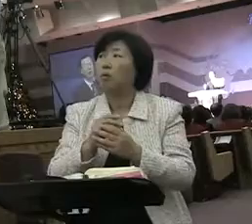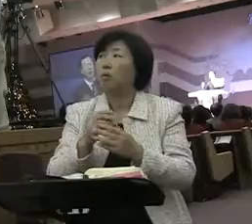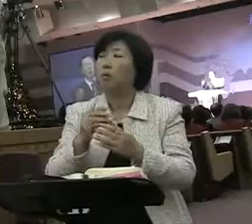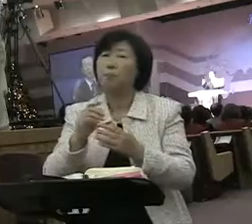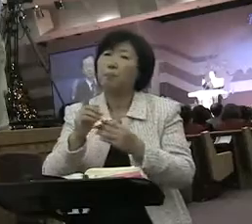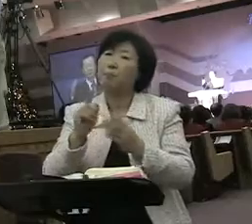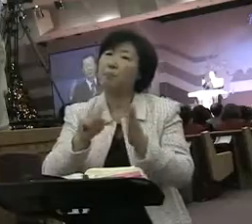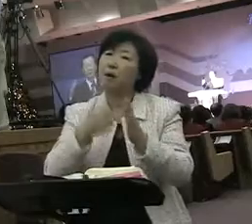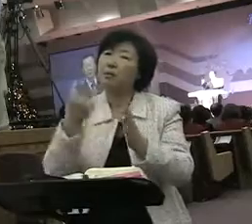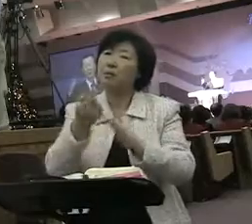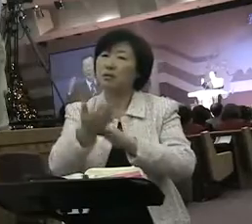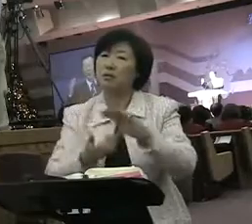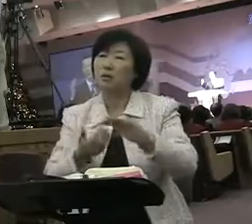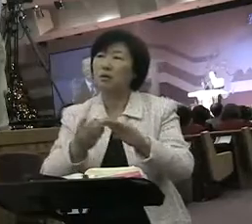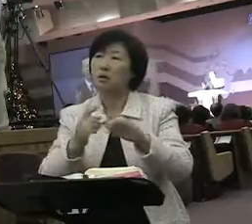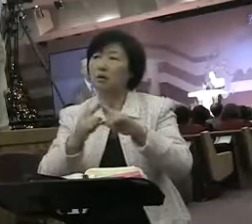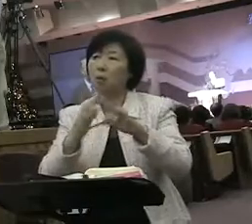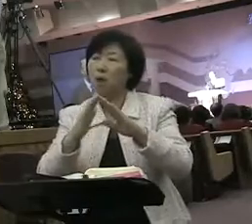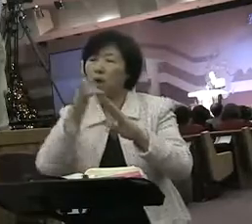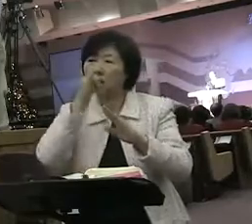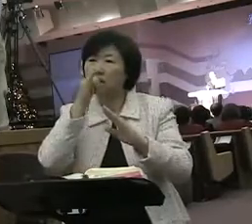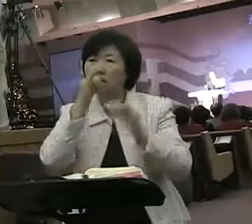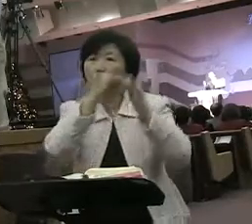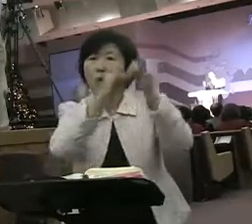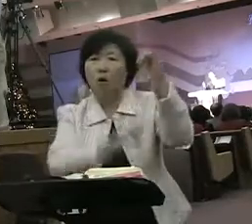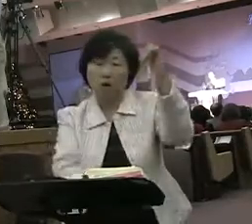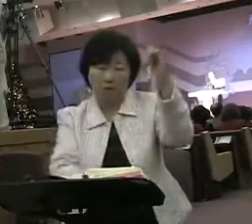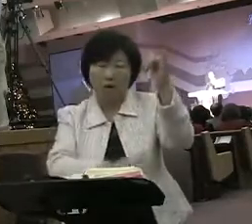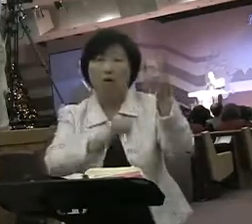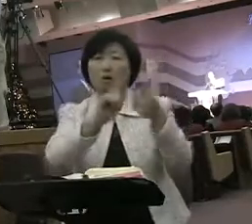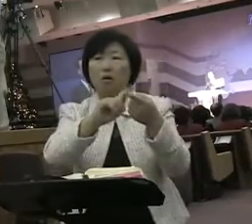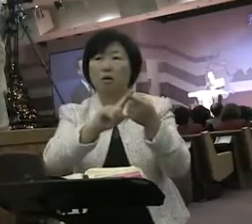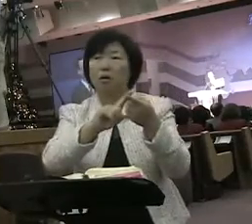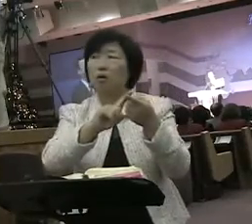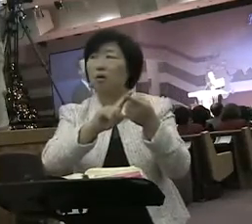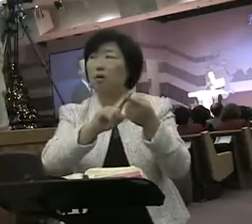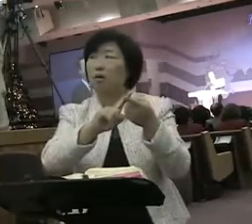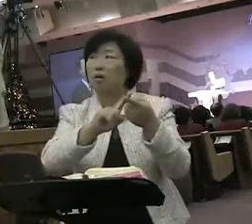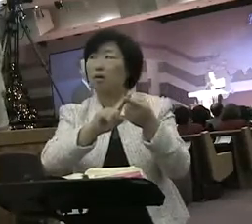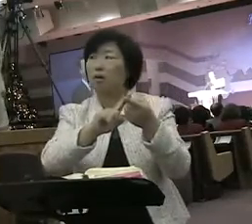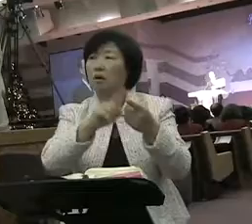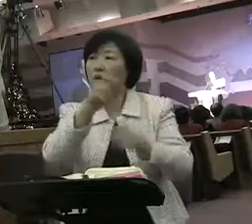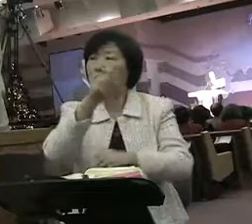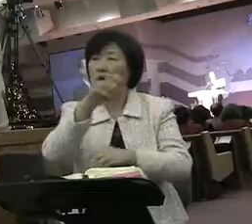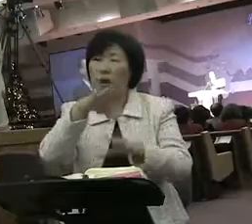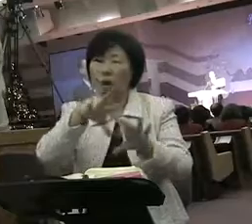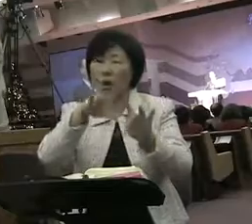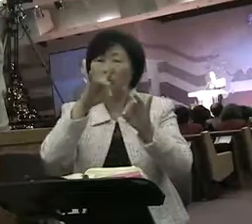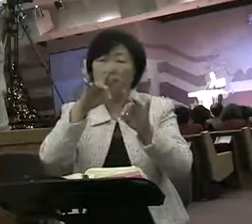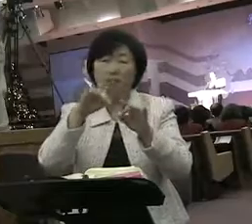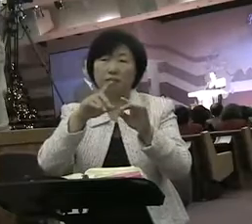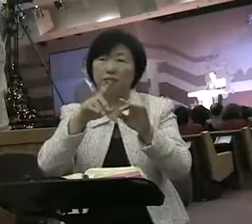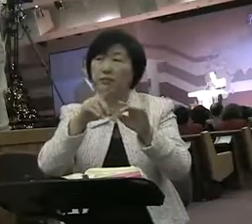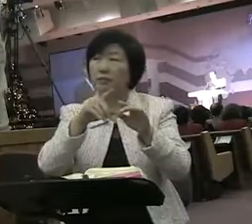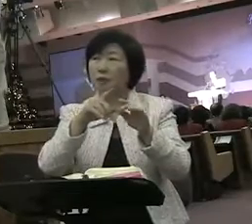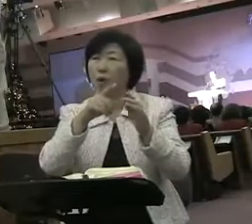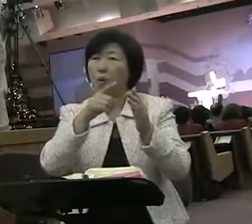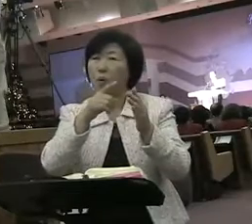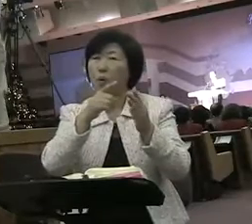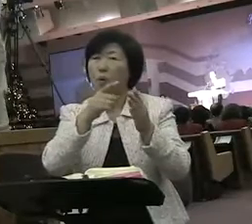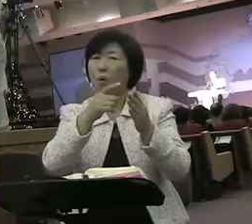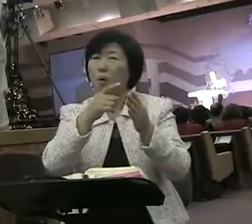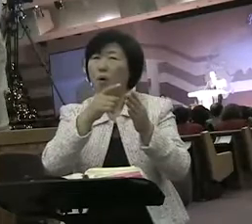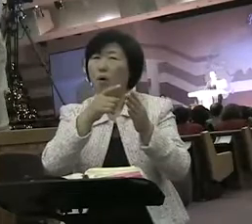우리 한국교계 역사에 아주 획을 그으셨던 그 초창기에 획을 그으셨던